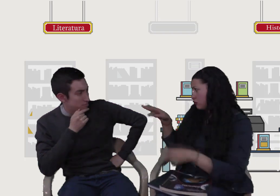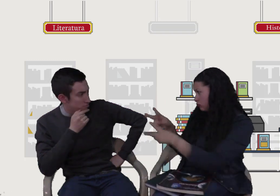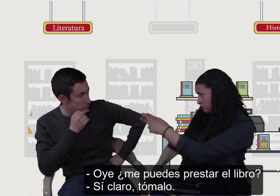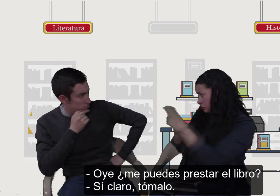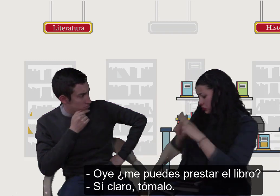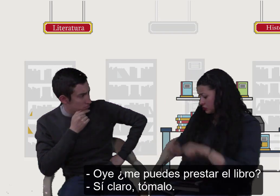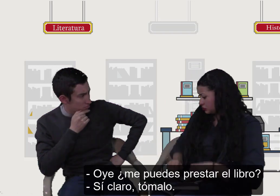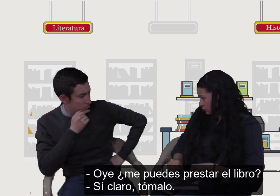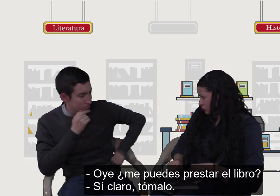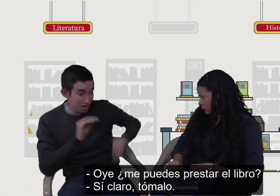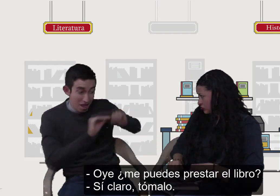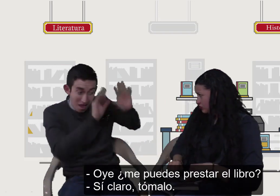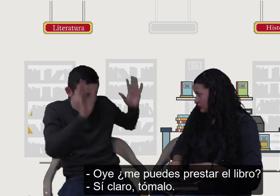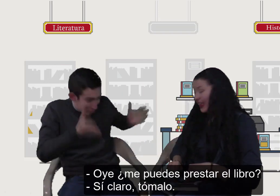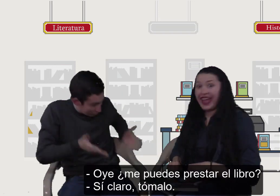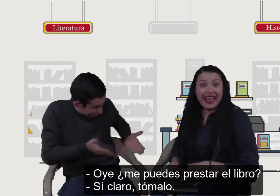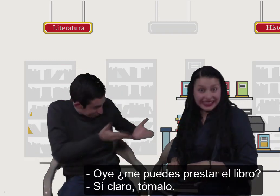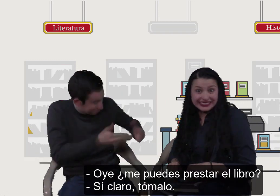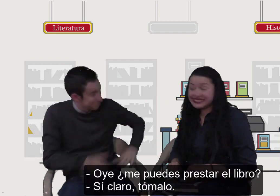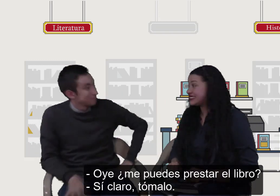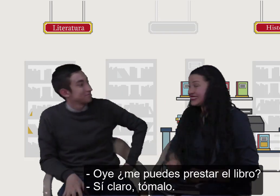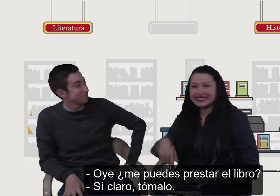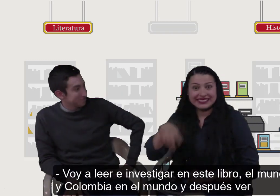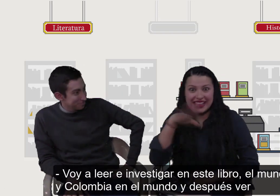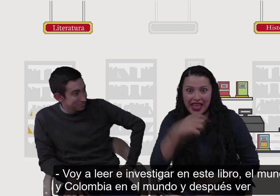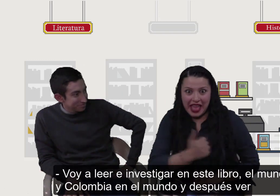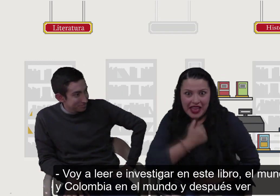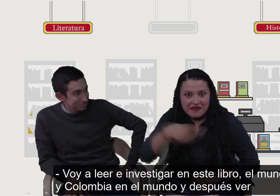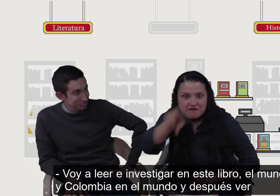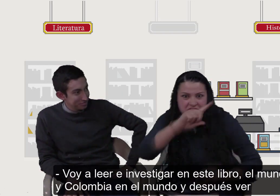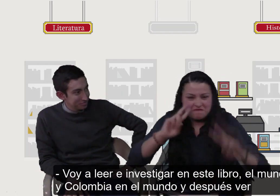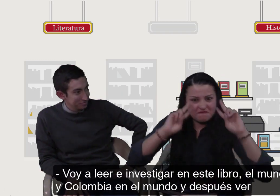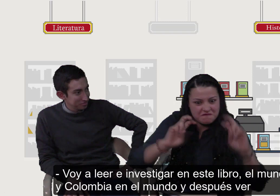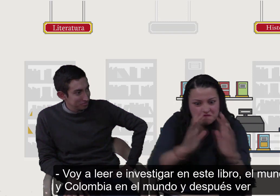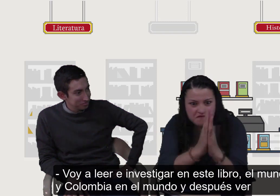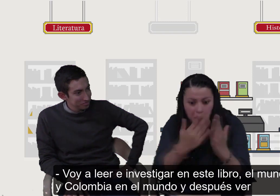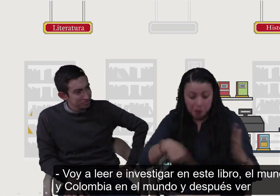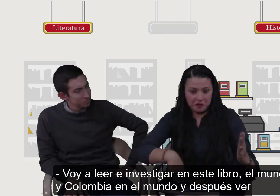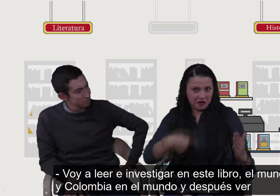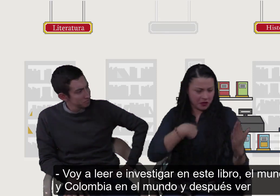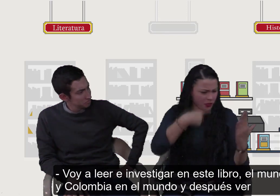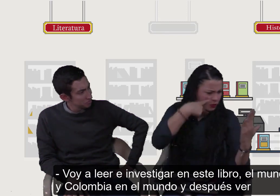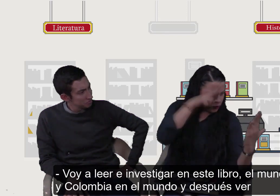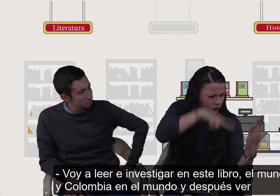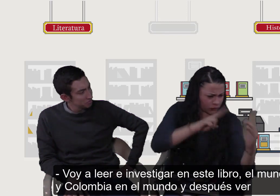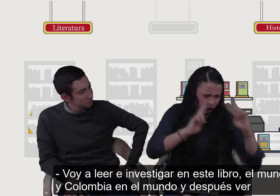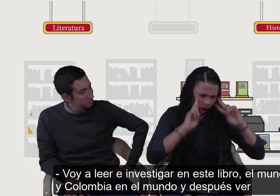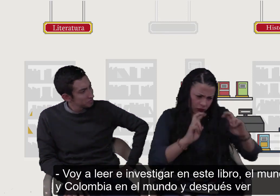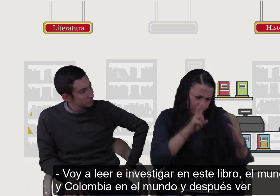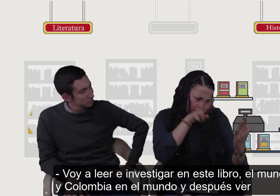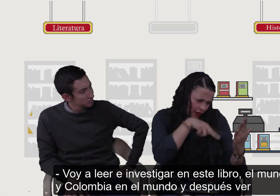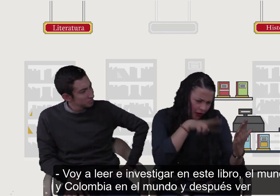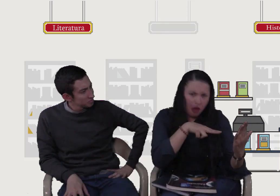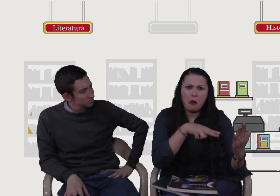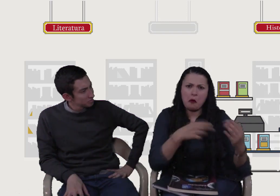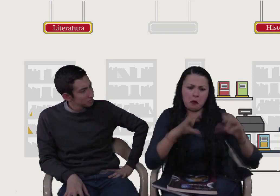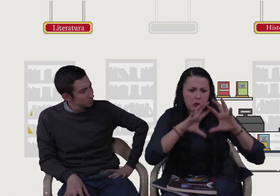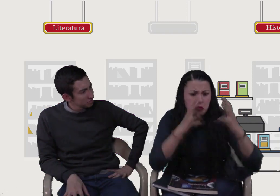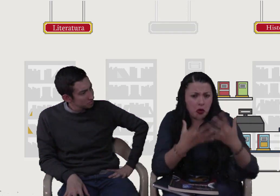Oye, ¿me puedes cruzar el libro? Sí, claro, tómalo Voy a leer e investigar en este libro El mundo y Colombia en el mundo Y después,